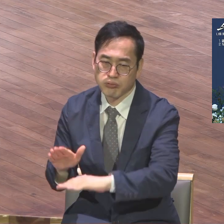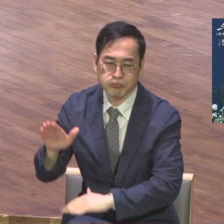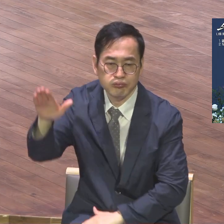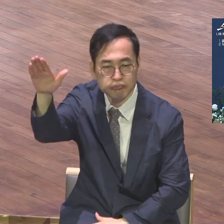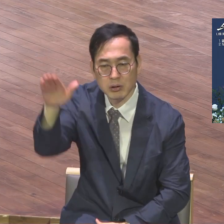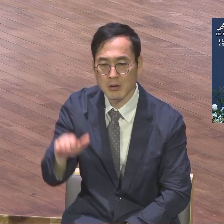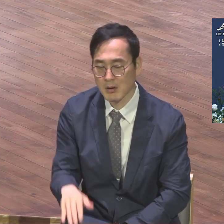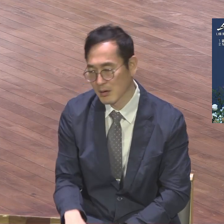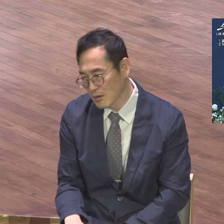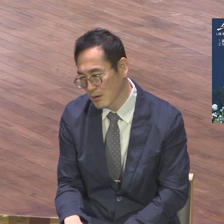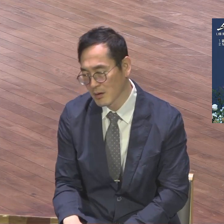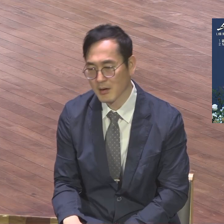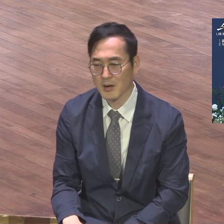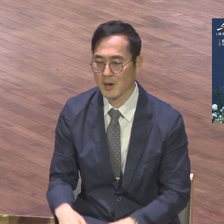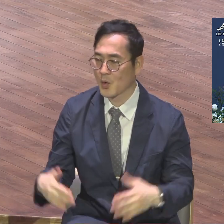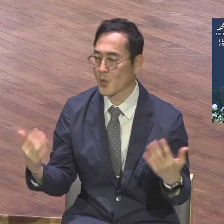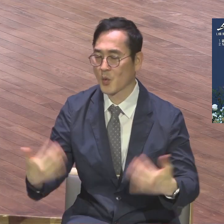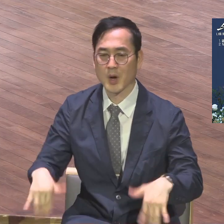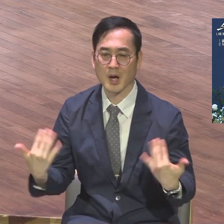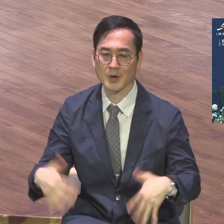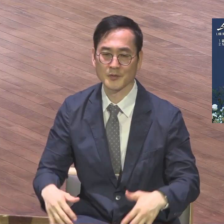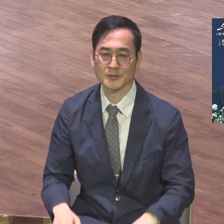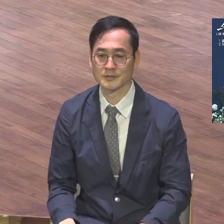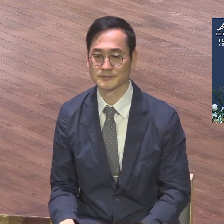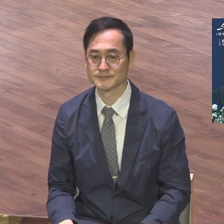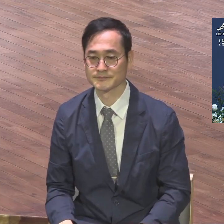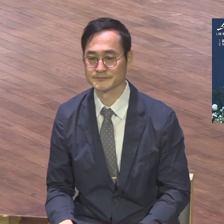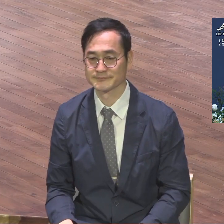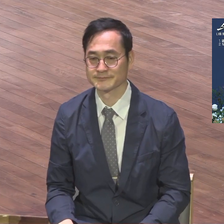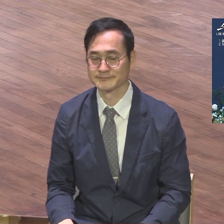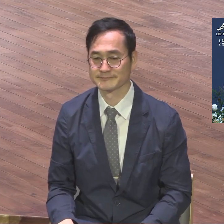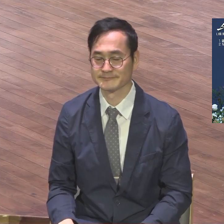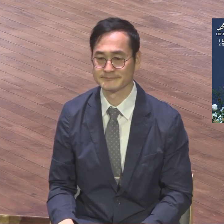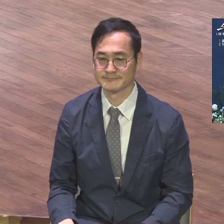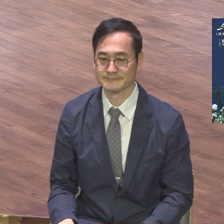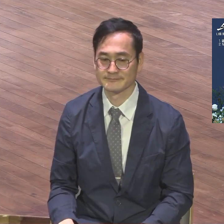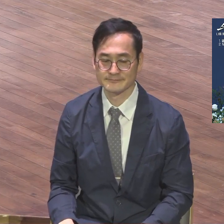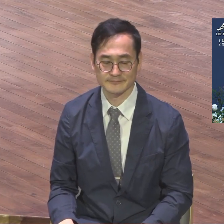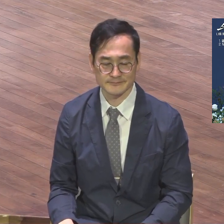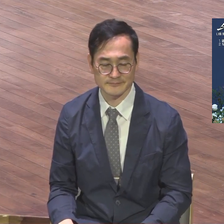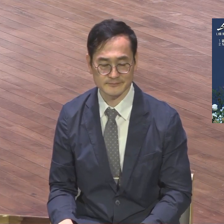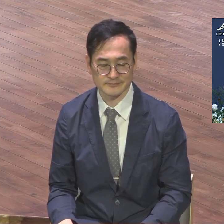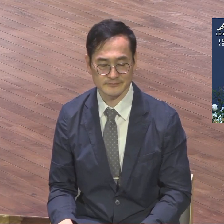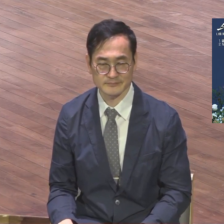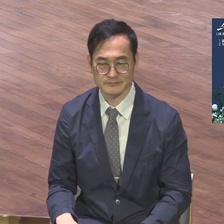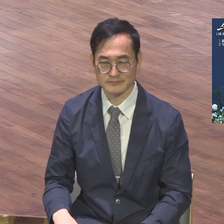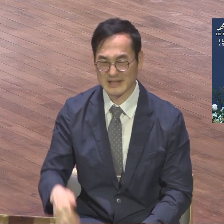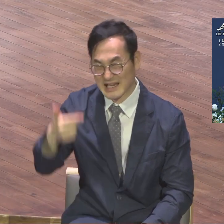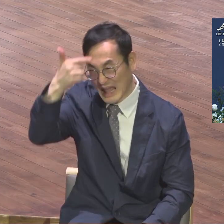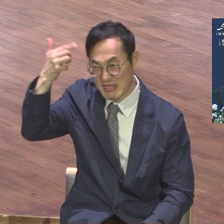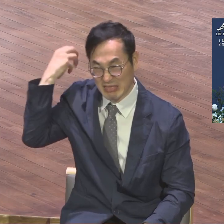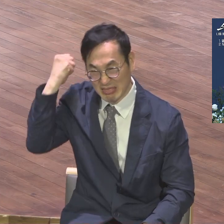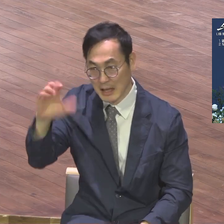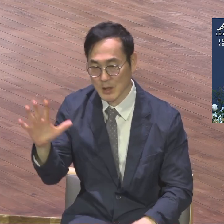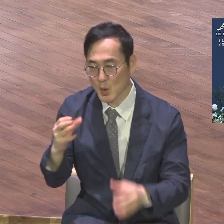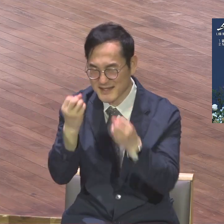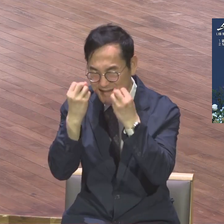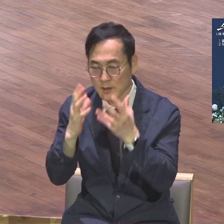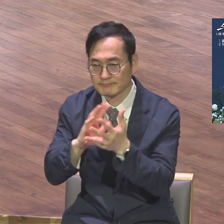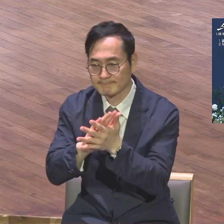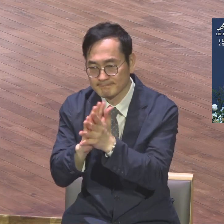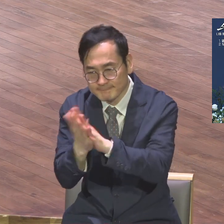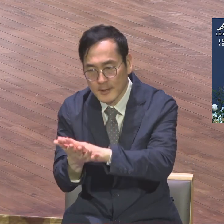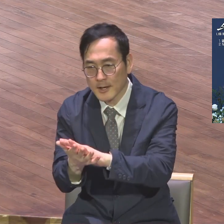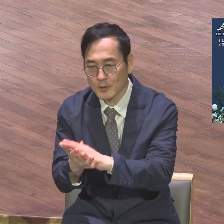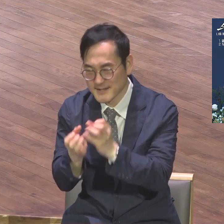계속해서 성령도 받는 깨끗하고 맑고 아름다운 때묻은 그런 기성세대가 아니라 새로운 분위기로 영적 성령도